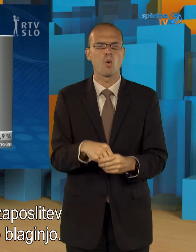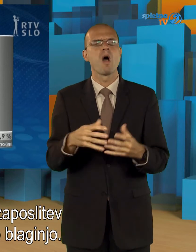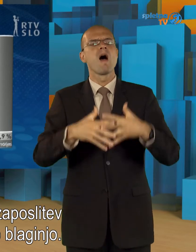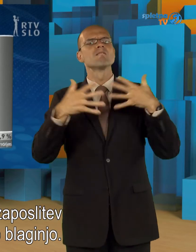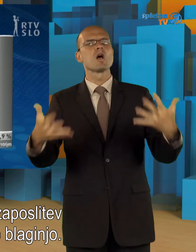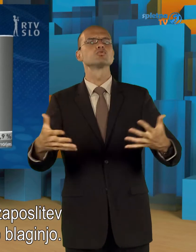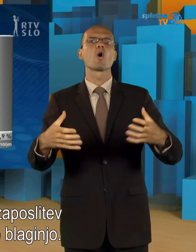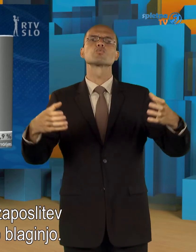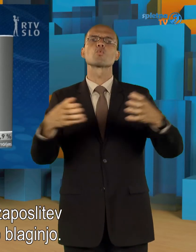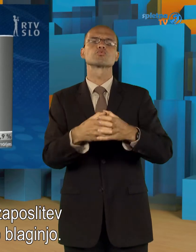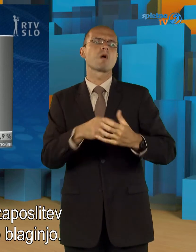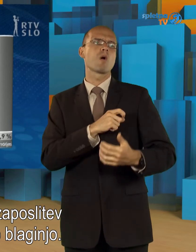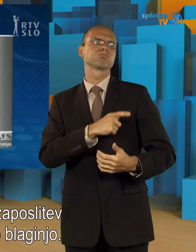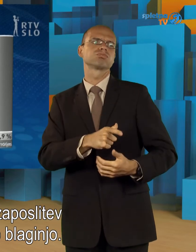družbeno blaginjo.